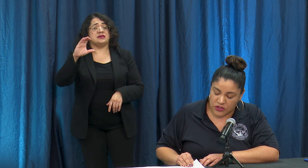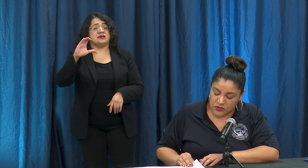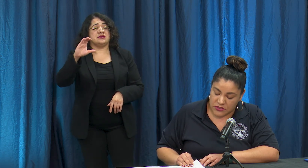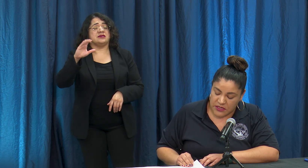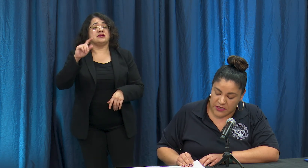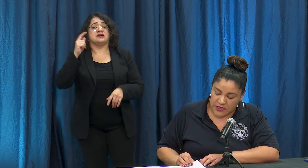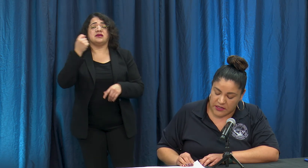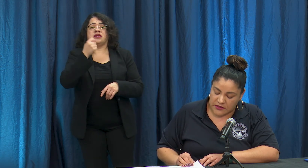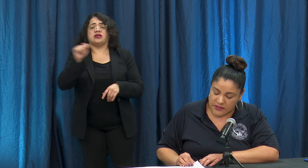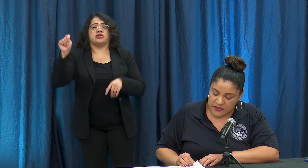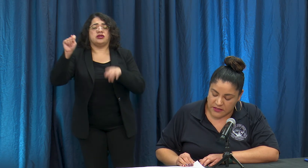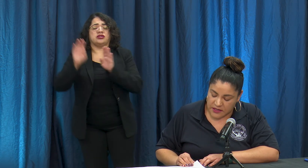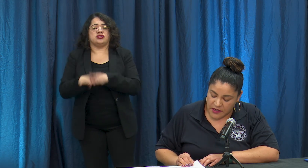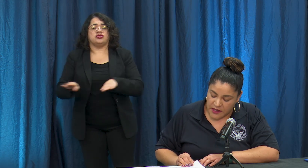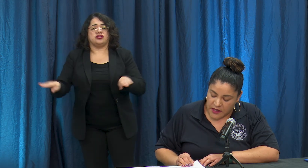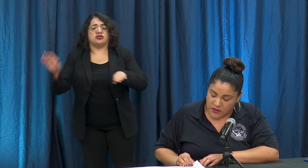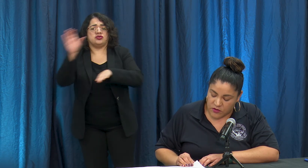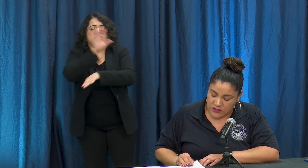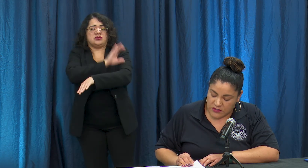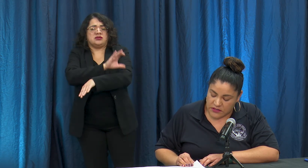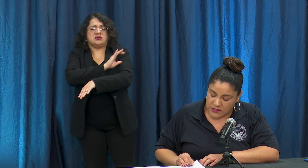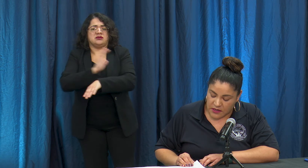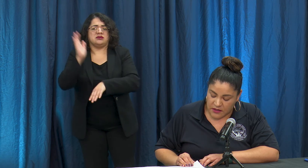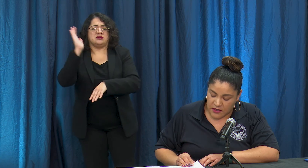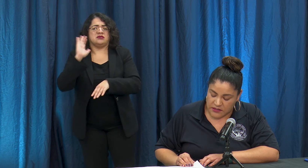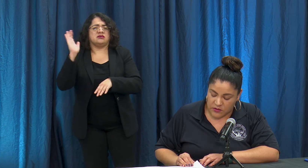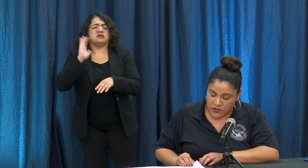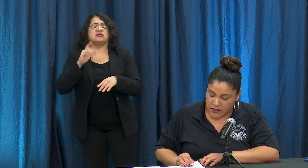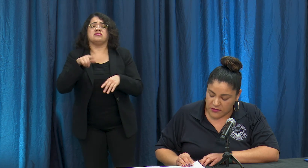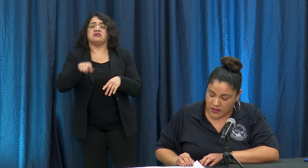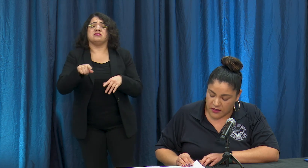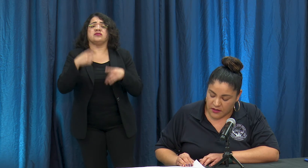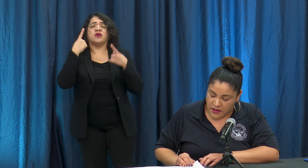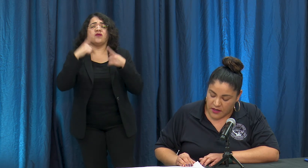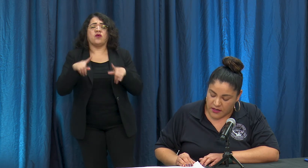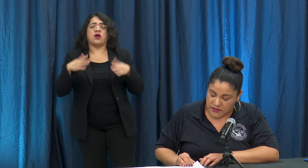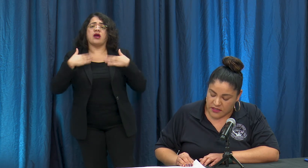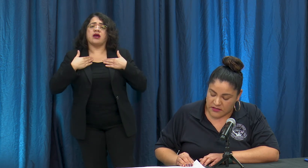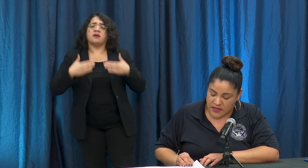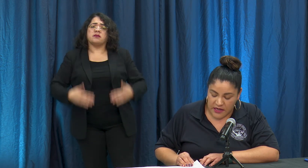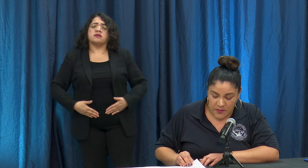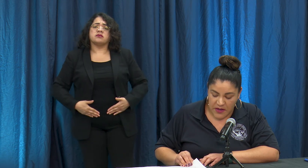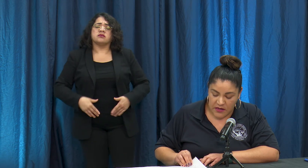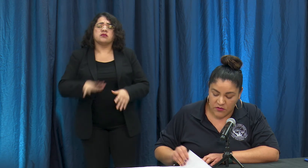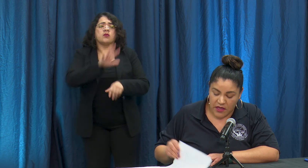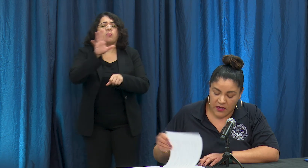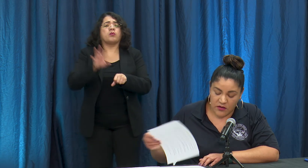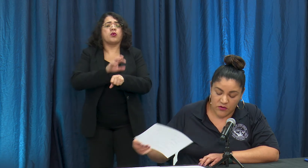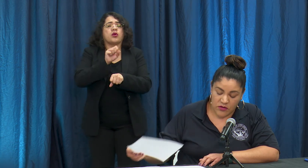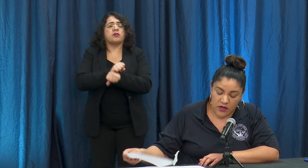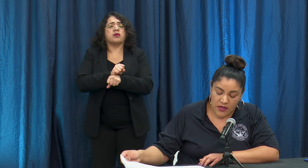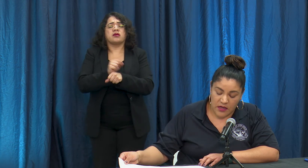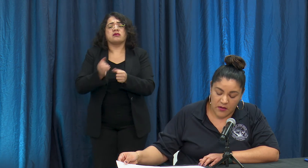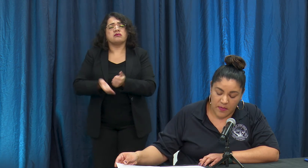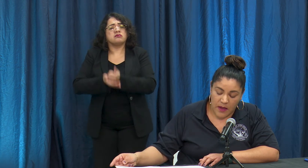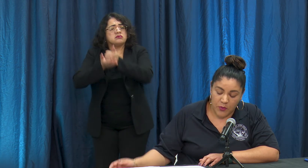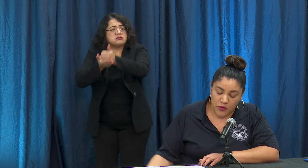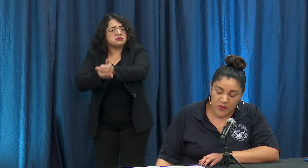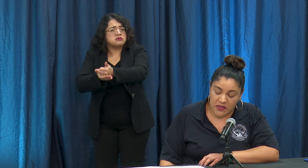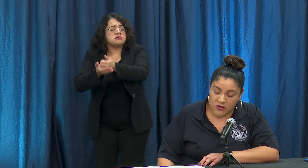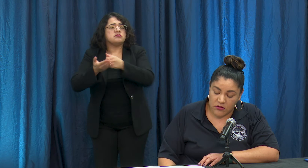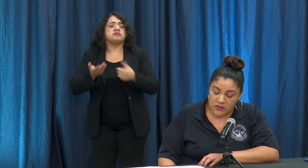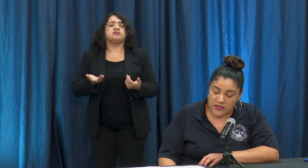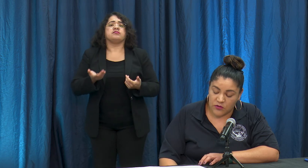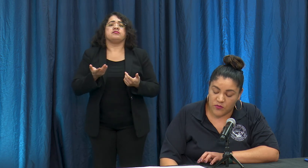como The Children's Clinic y TCC no necesita aseguranza, están ahí para ayudarle con